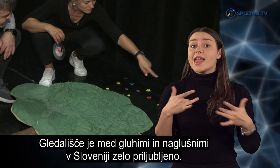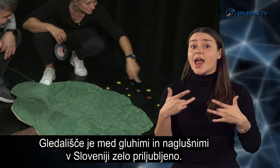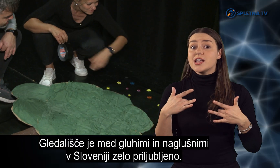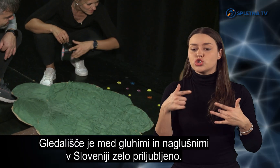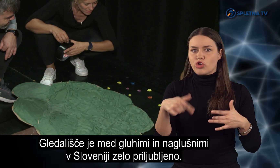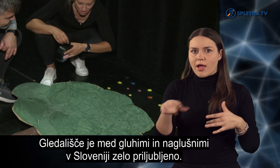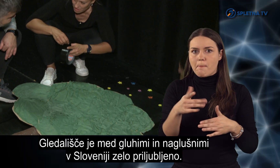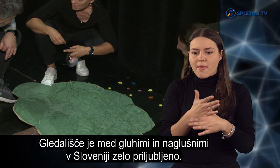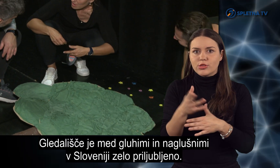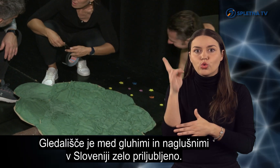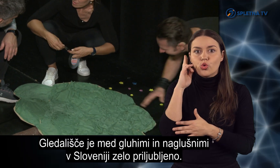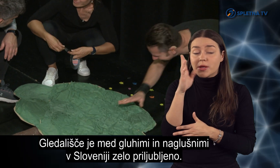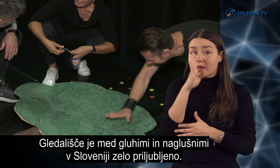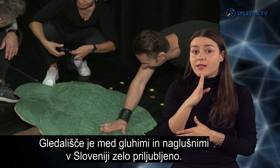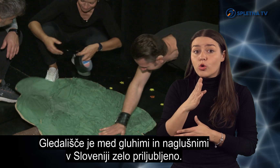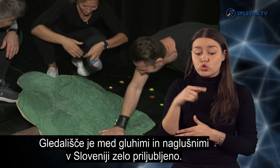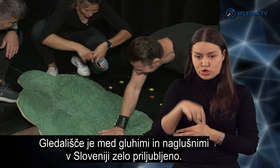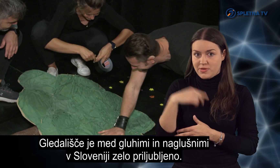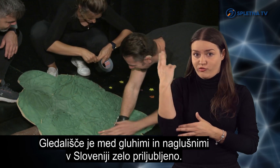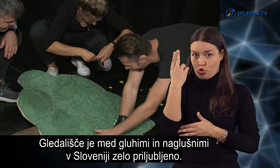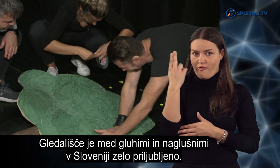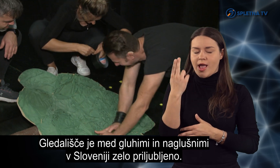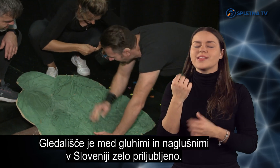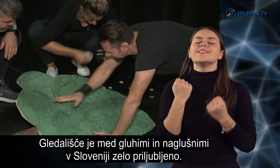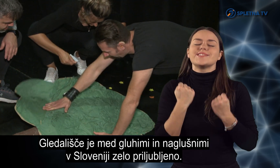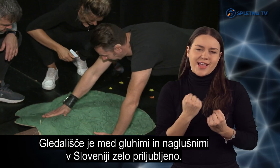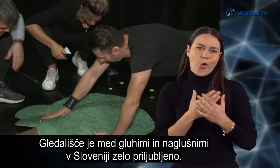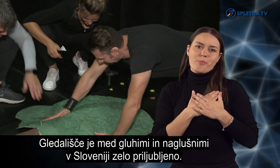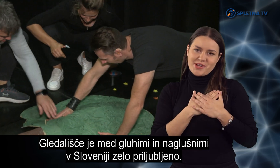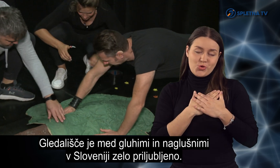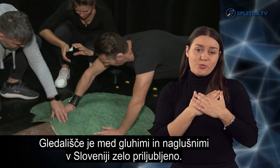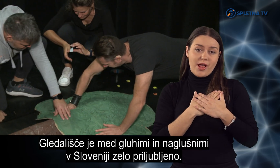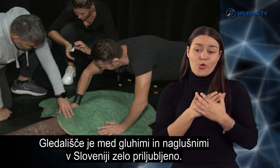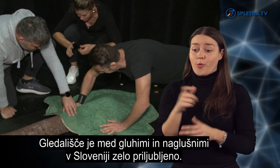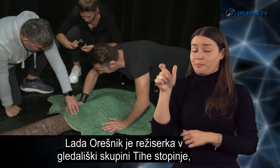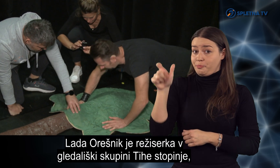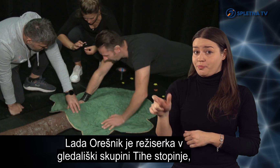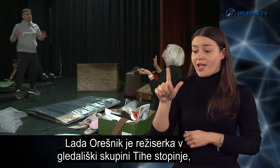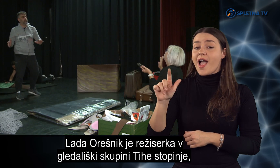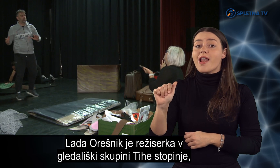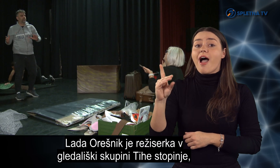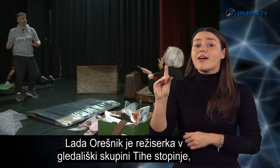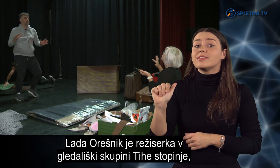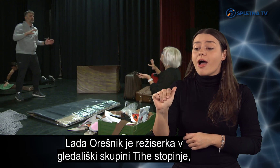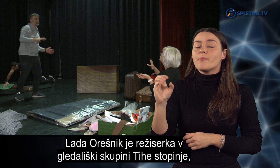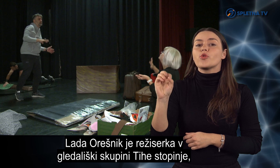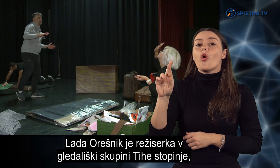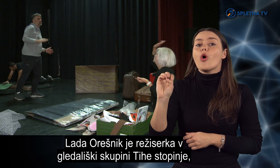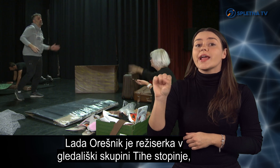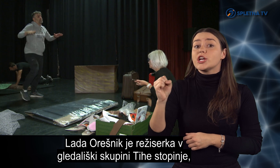Gledališče je med gluhimi in naglušnimi v Sloveniji zelo priljubljeno. Lada Orešnik je režiserka v